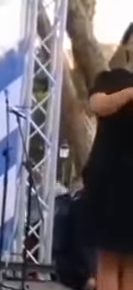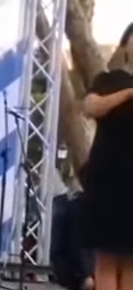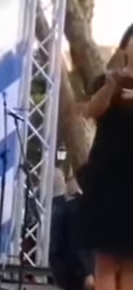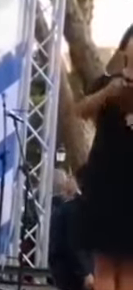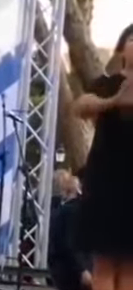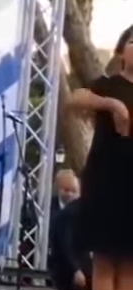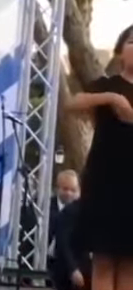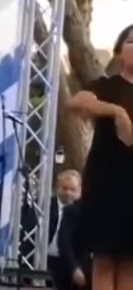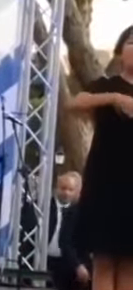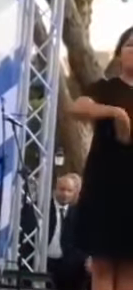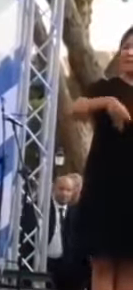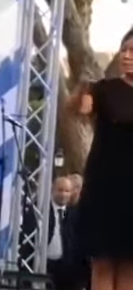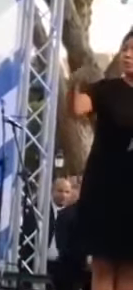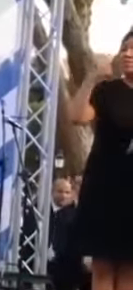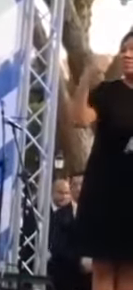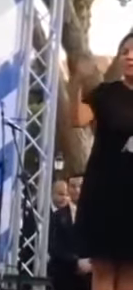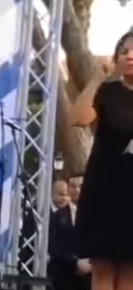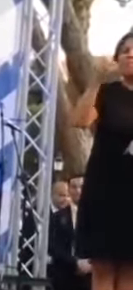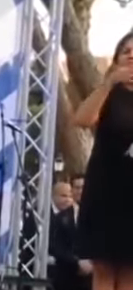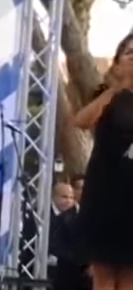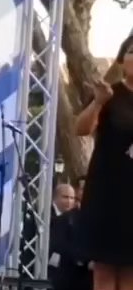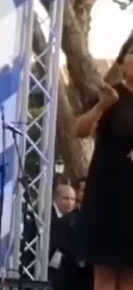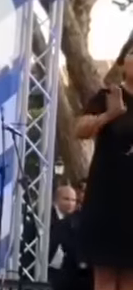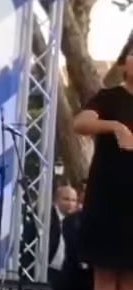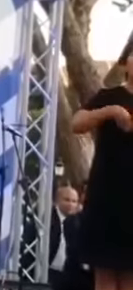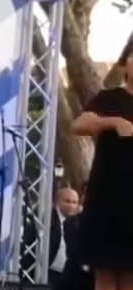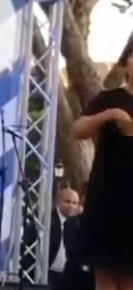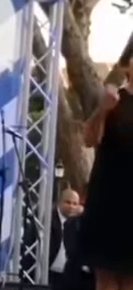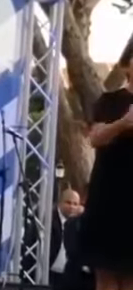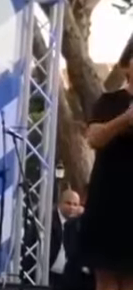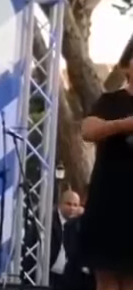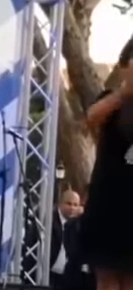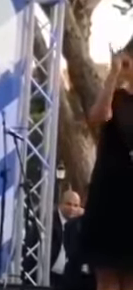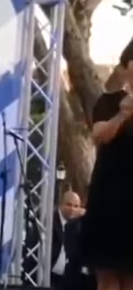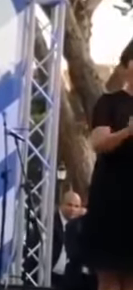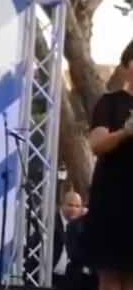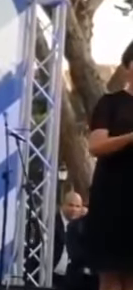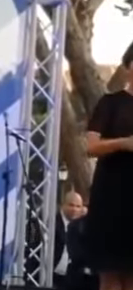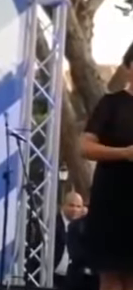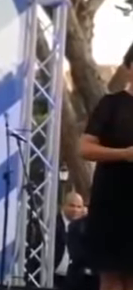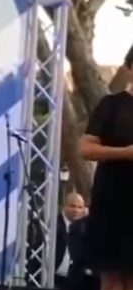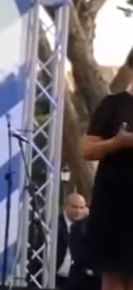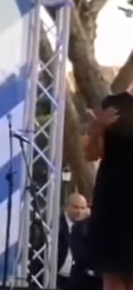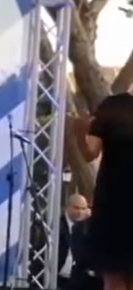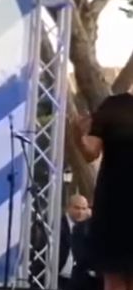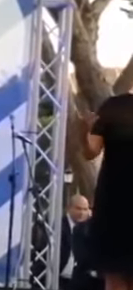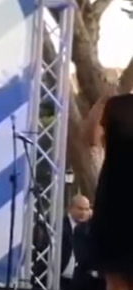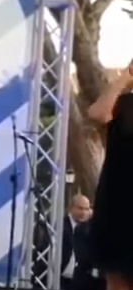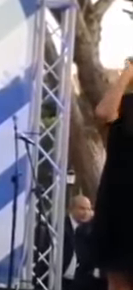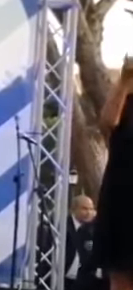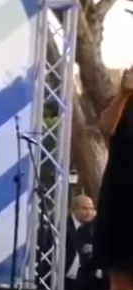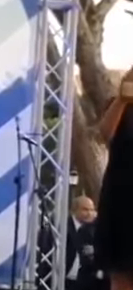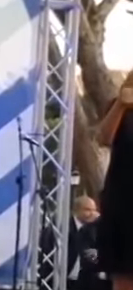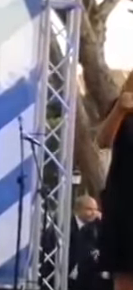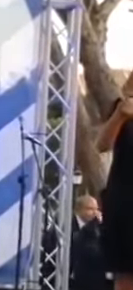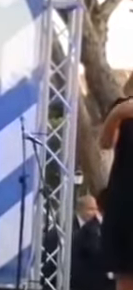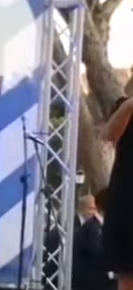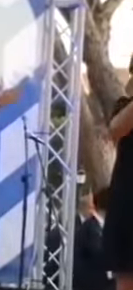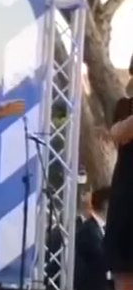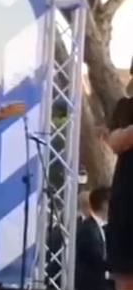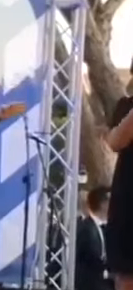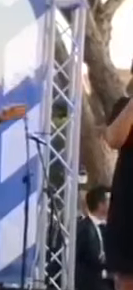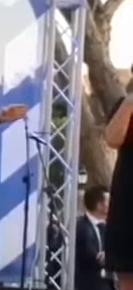Campidoglio in monopattino, così vediamo se la gente in monopattino a lavorare ci va. Perché una cosa è che tu fai le norme